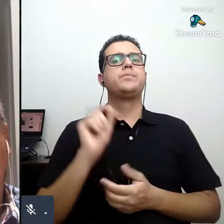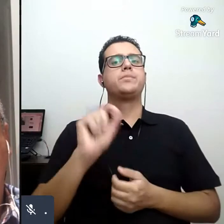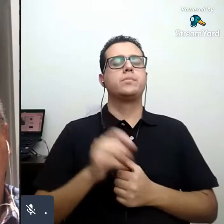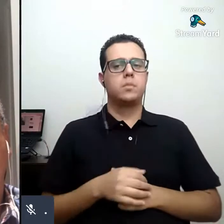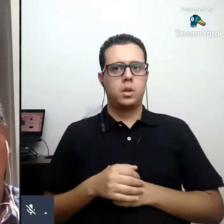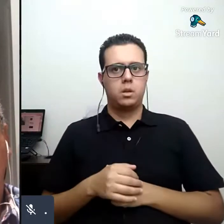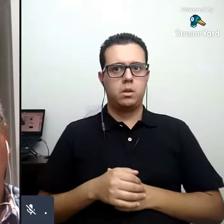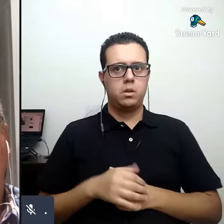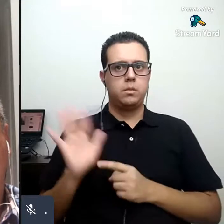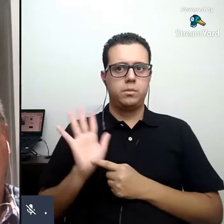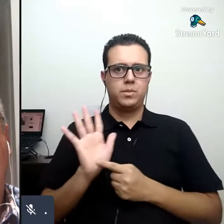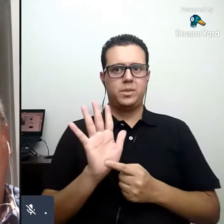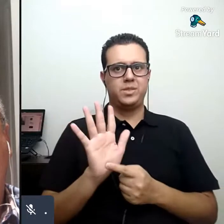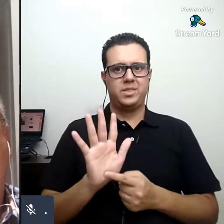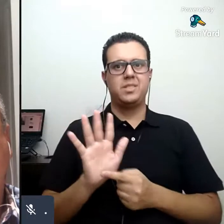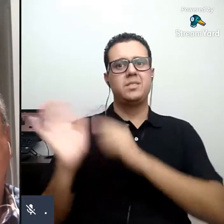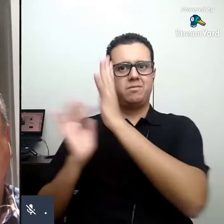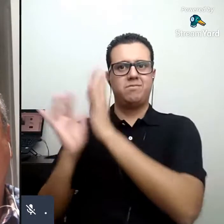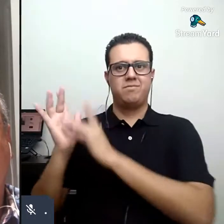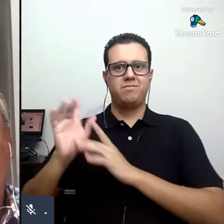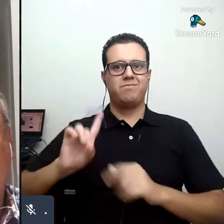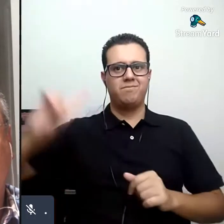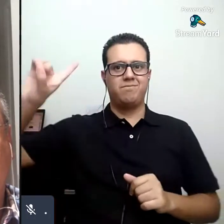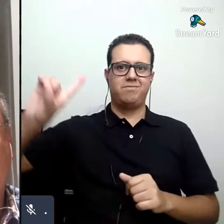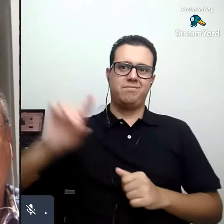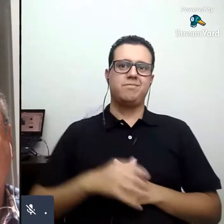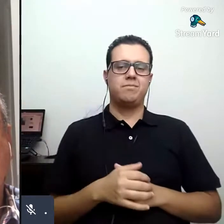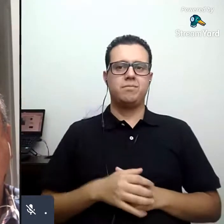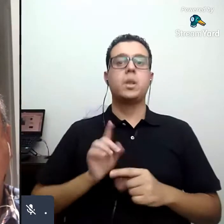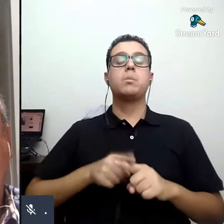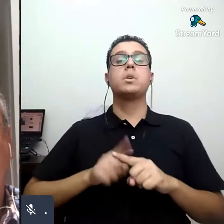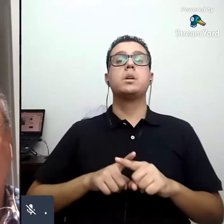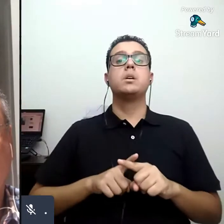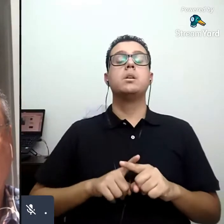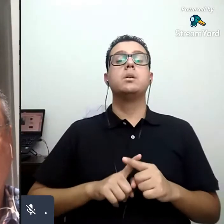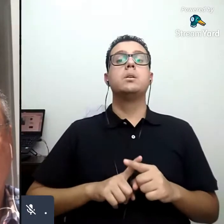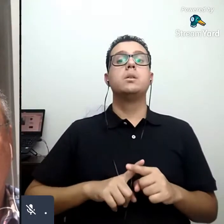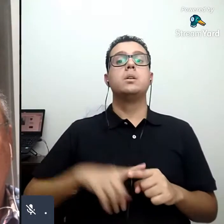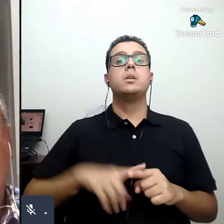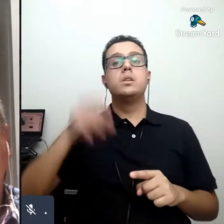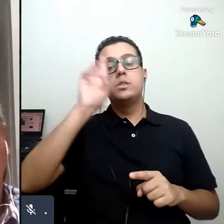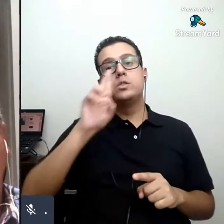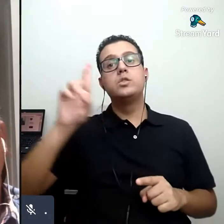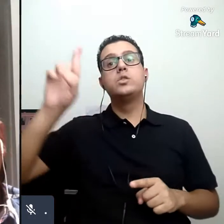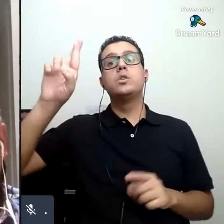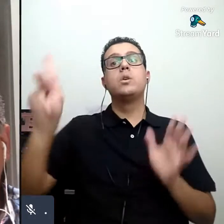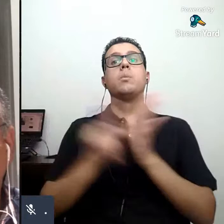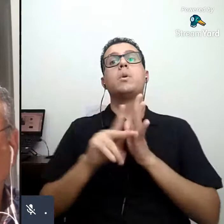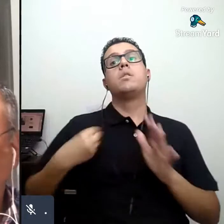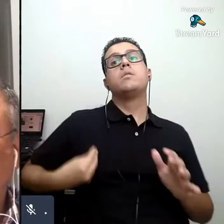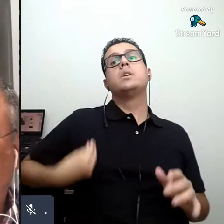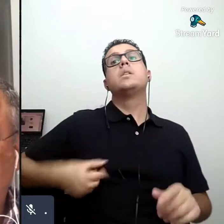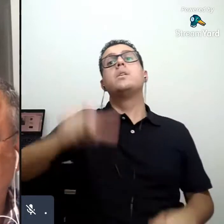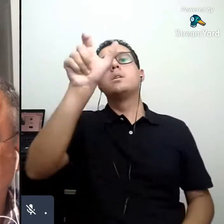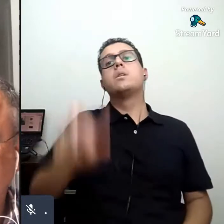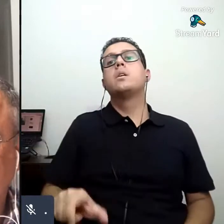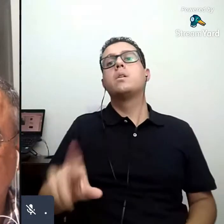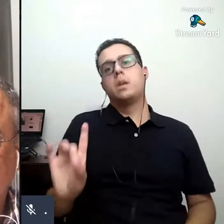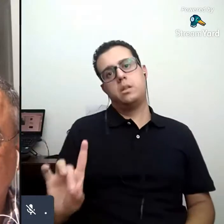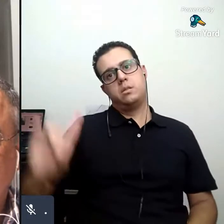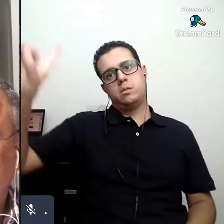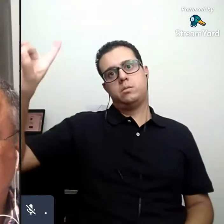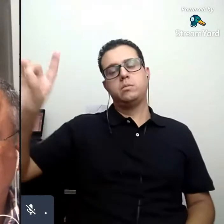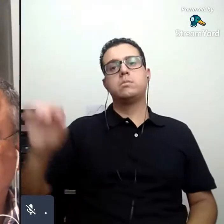por quê? Porque quem é Senhor da vida é Deus. Quem pode dar e tirar a